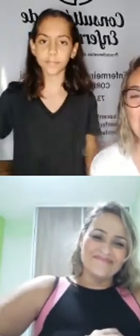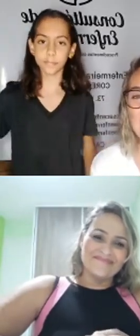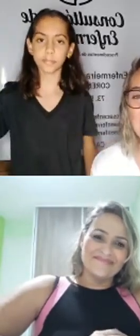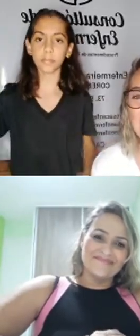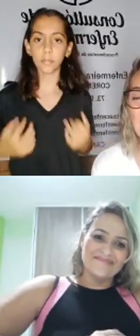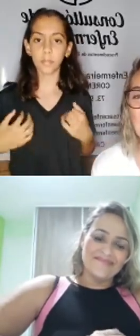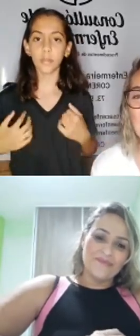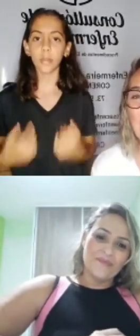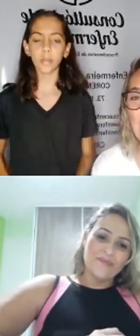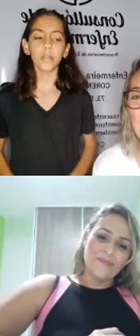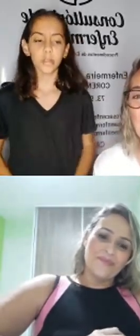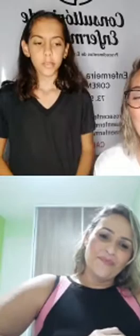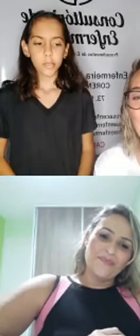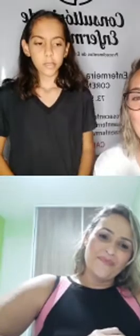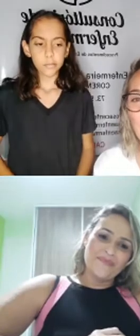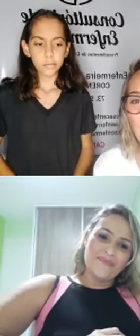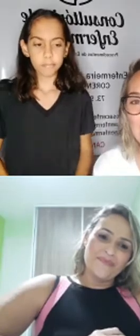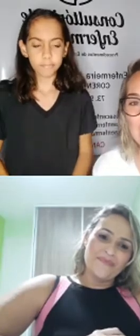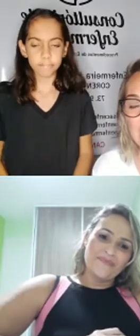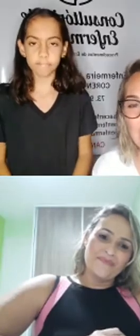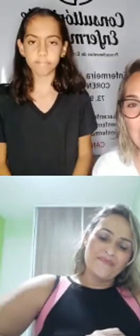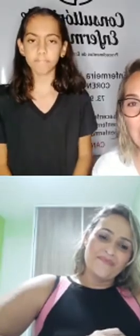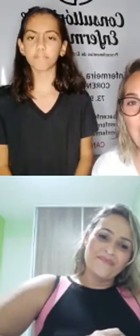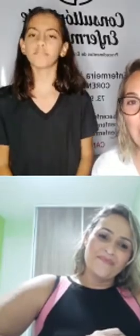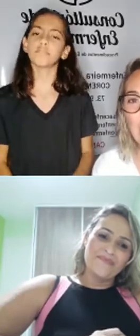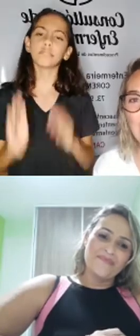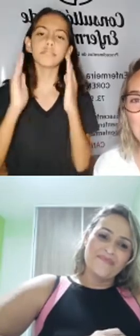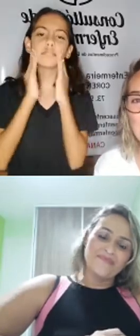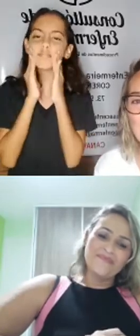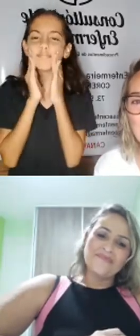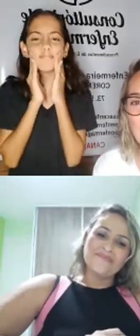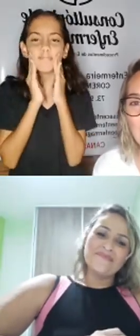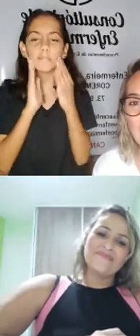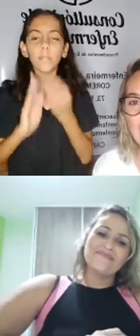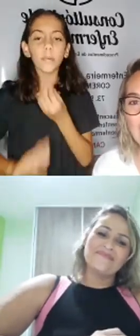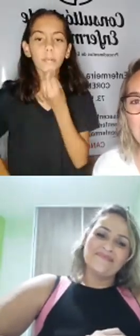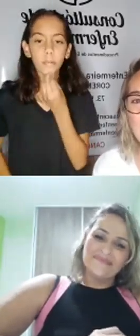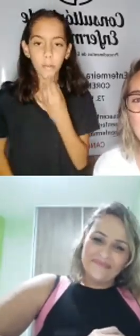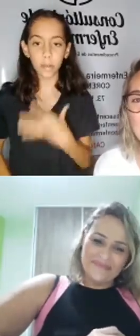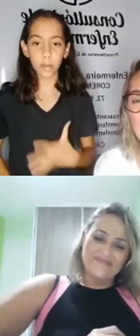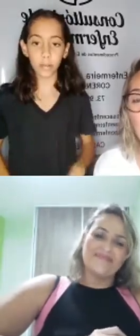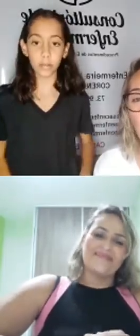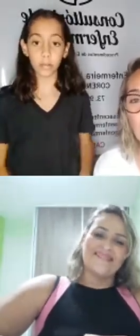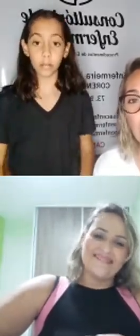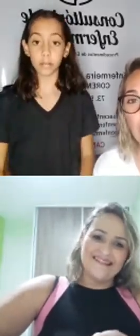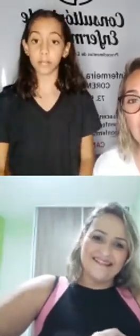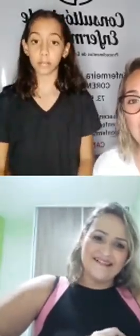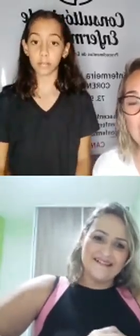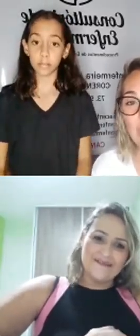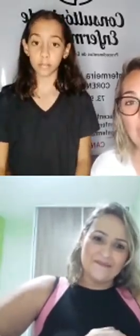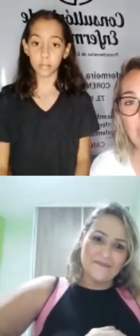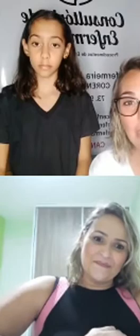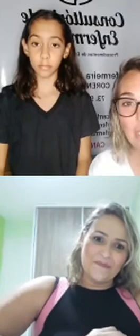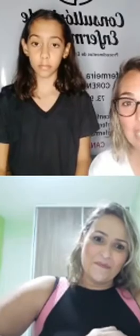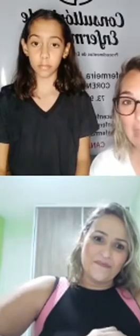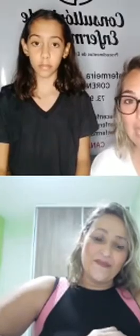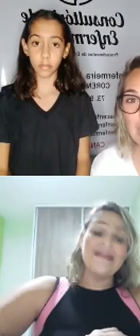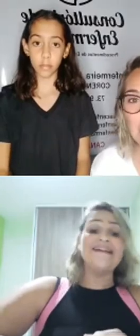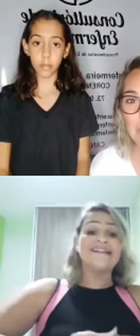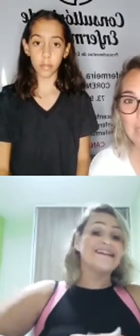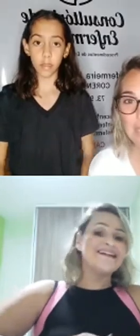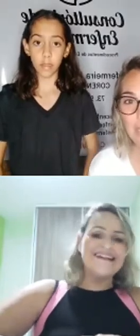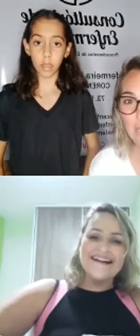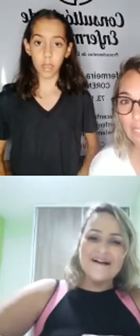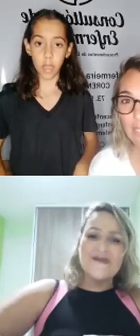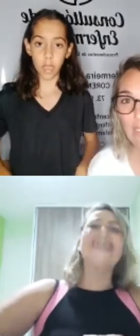que tenha sido bem gostoso esse bate-papo para você também. Eu achei que você começou falando que estava nervosa, mas